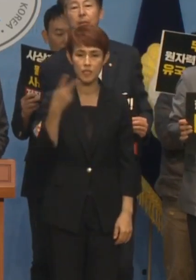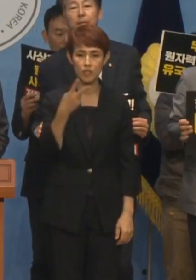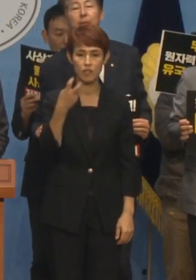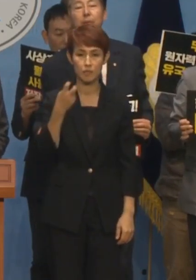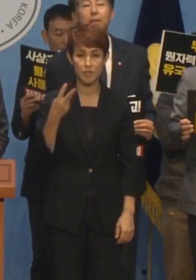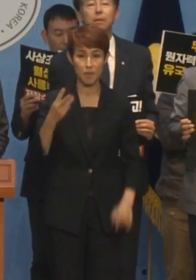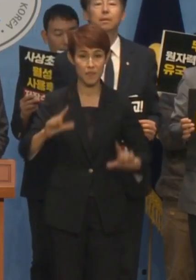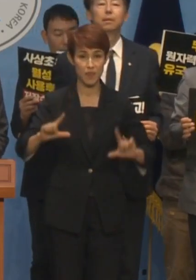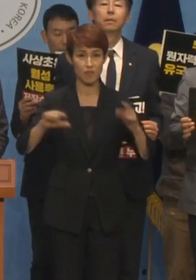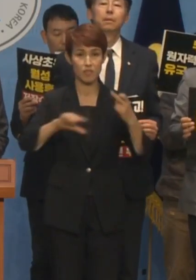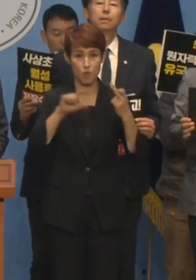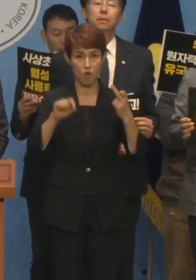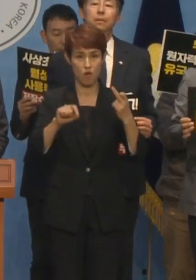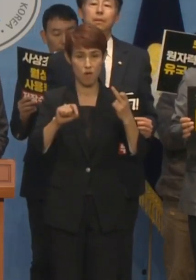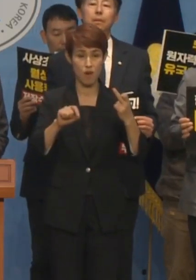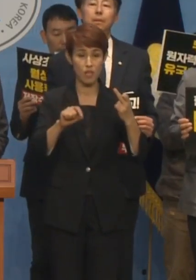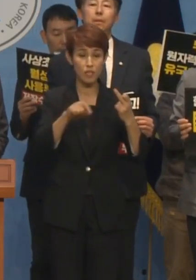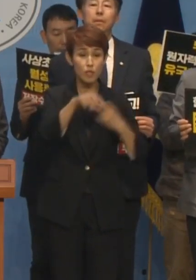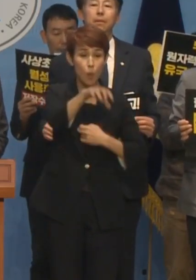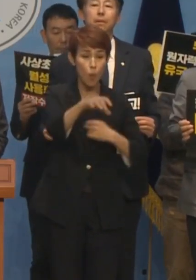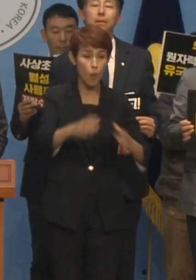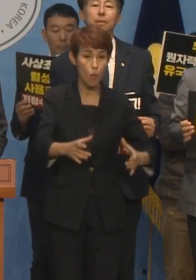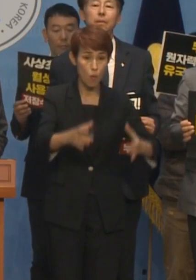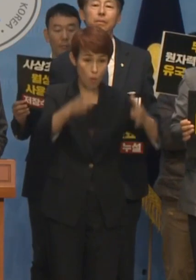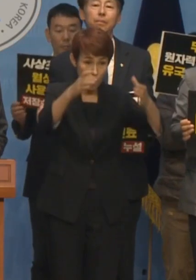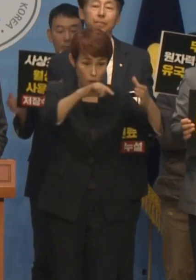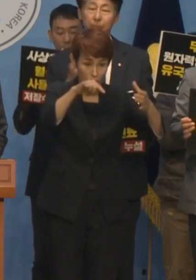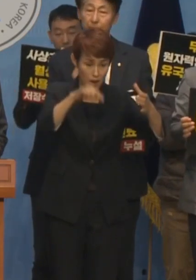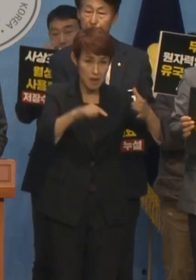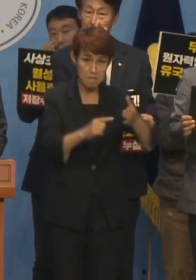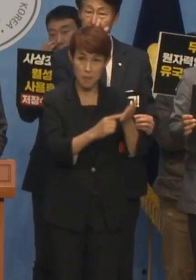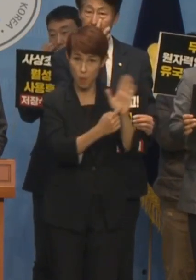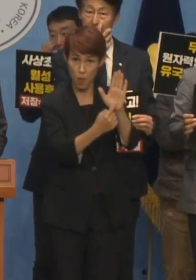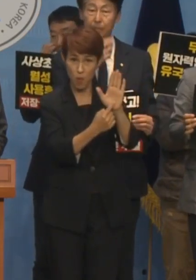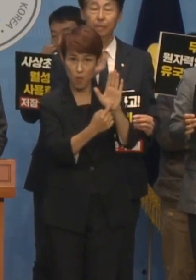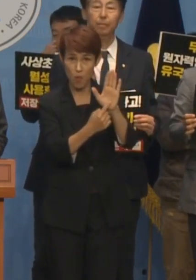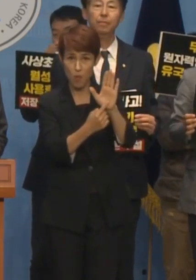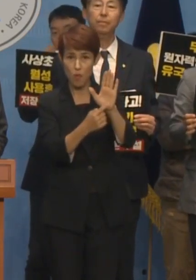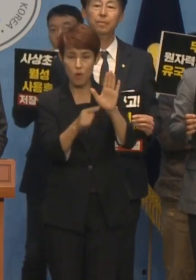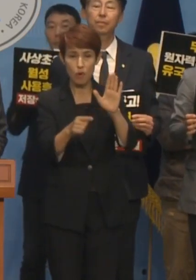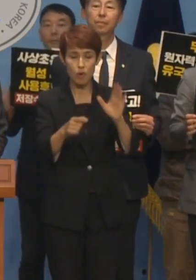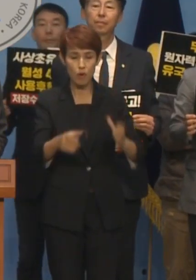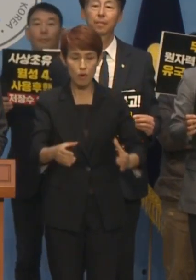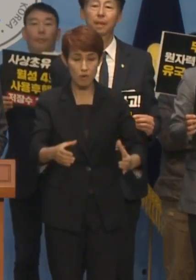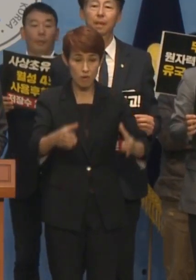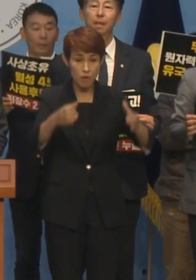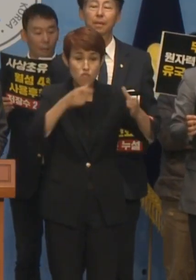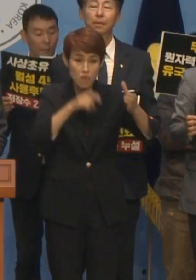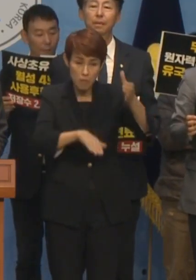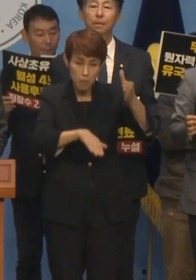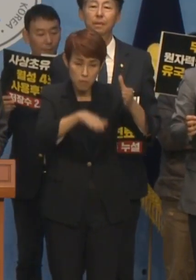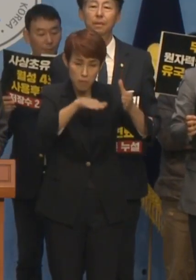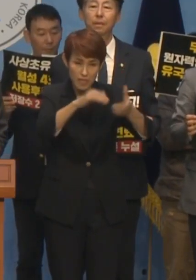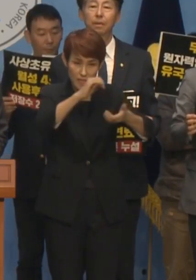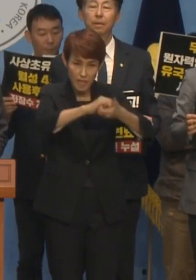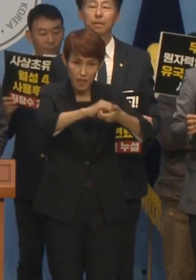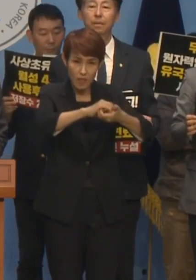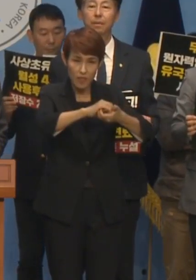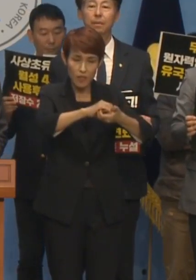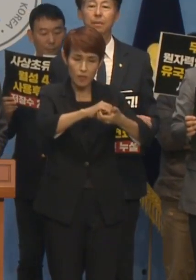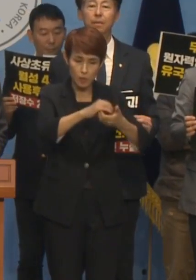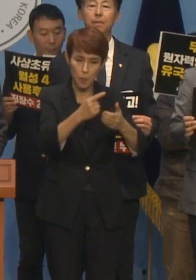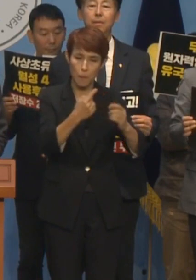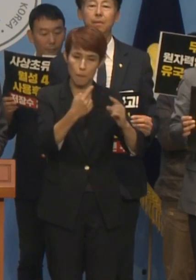2024년 12월 월성에서 있었던 최종 발표에서 폐수지 저장소의 용량 제한으로 운전 절차를